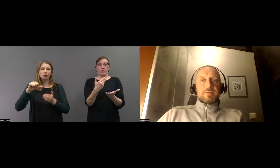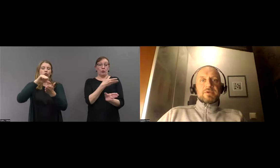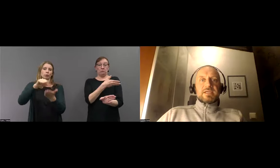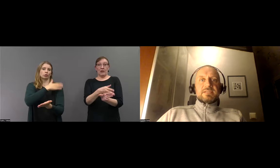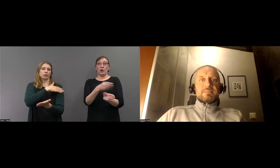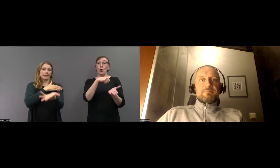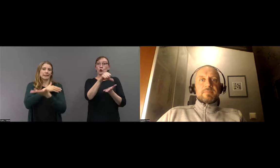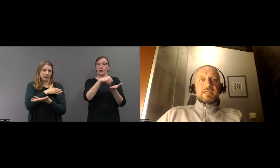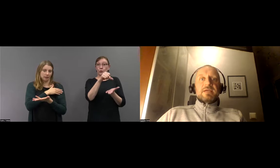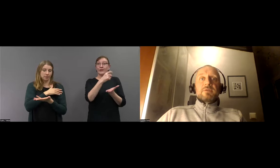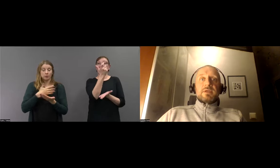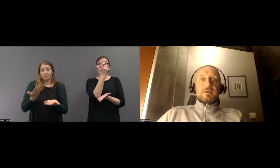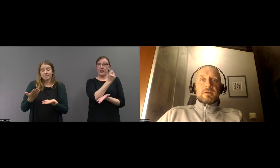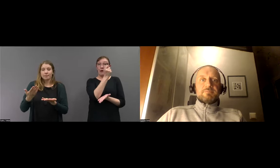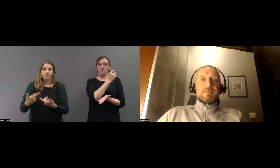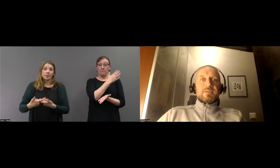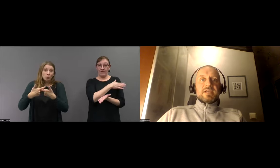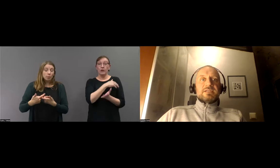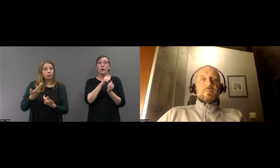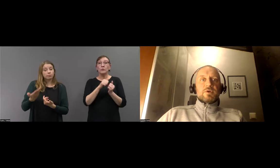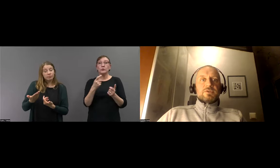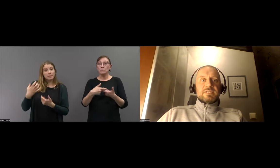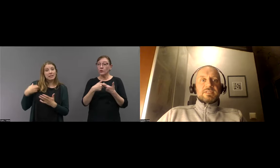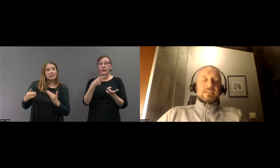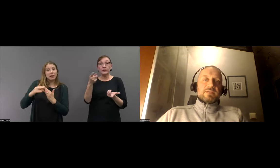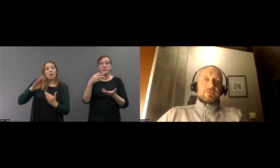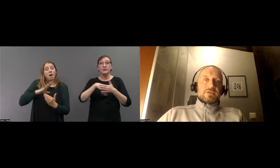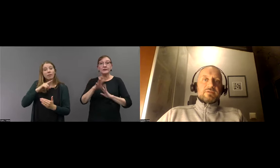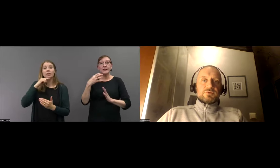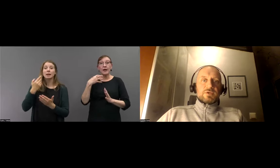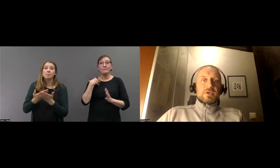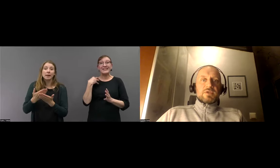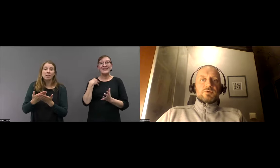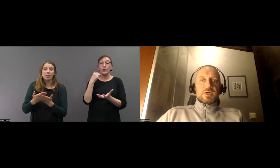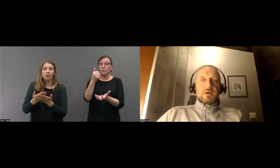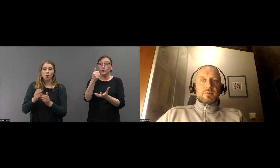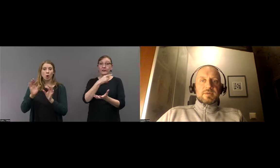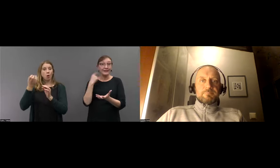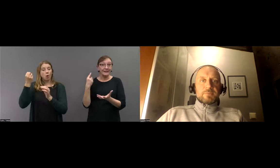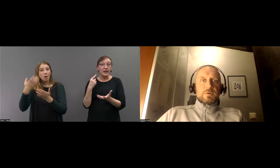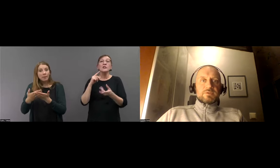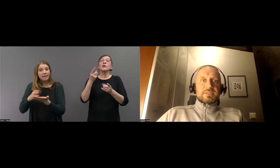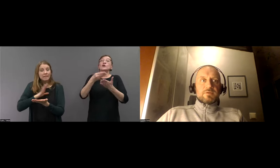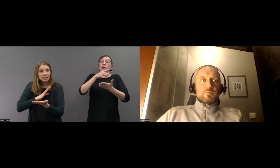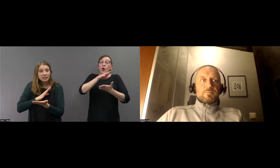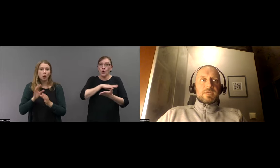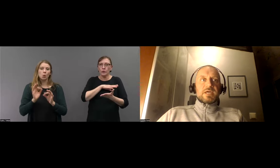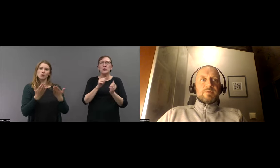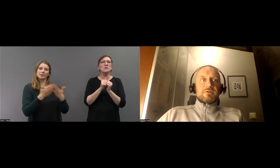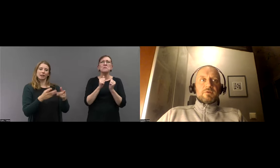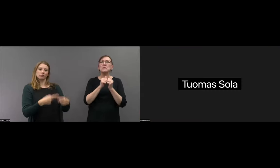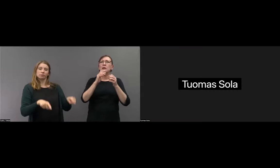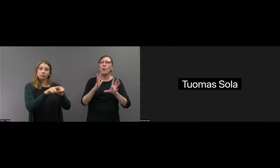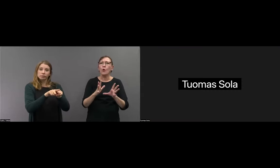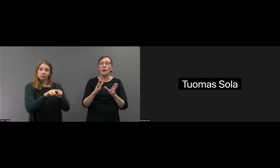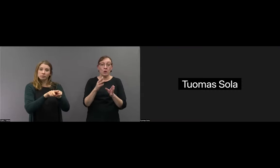on aika paljon kiinni, että riittääkö tähän rahat, ja minkälaisessa muodossa sitten tätä toteutetaan, jos rahaa on, niin onko sitten joku laajempi